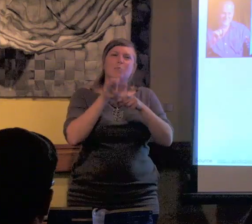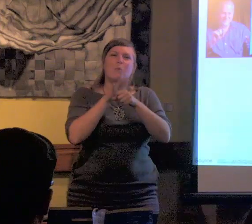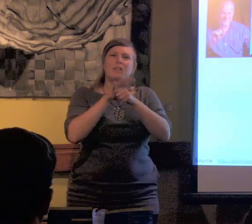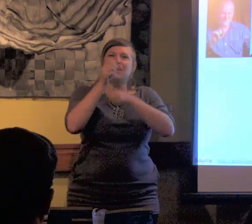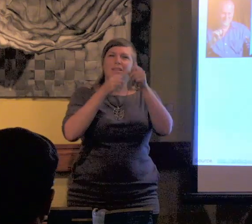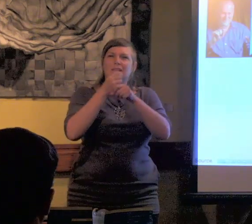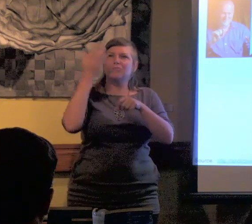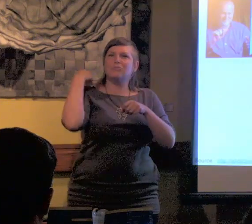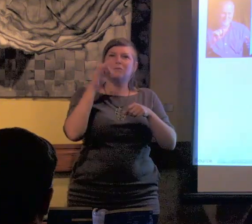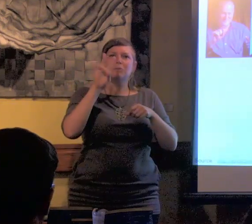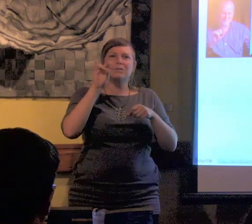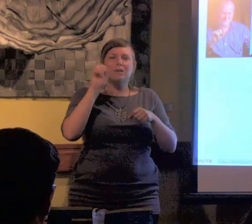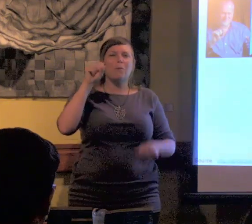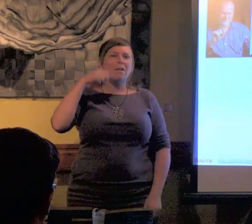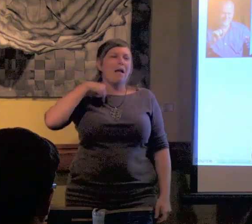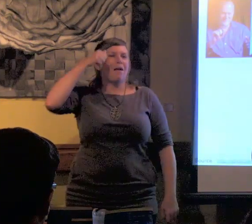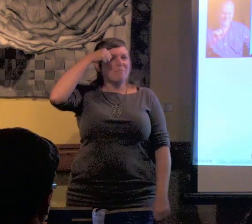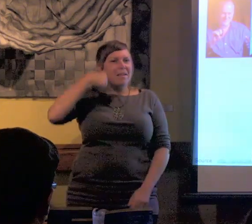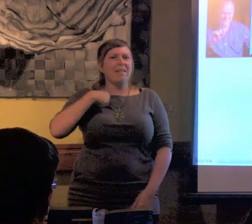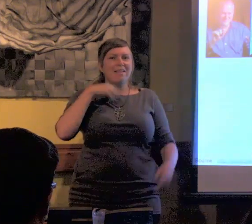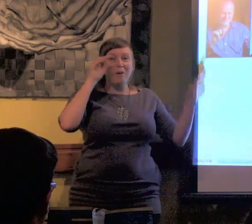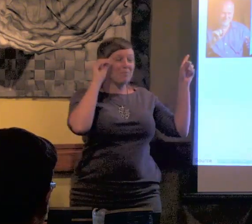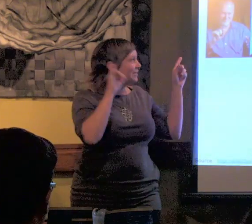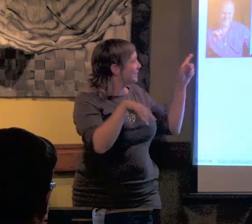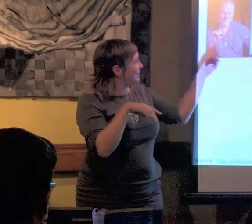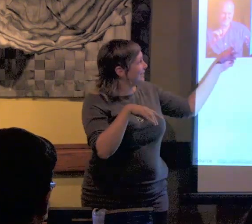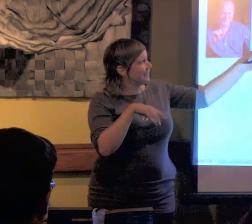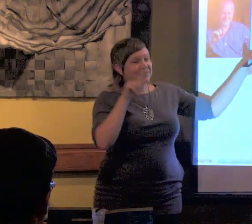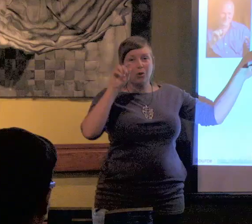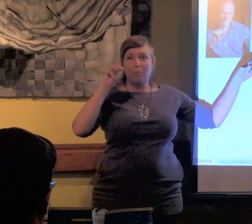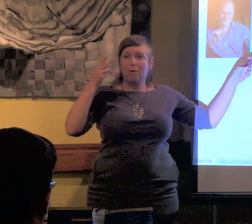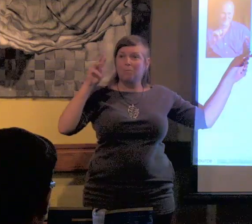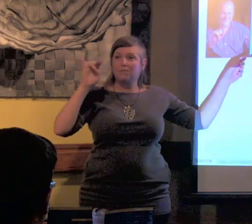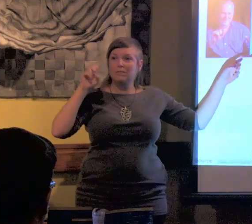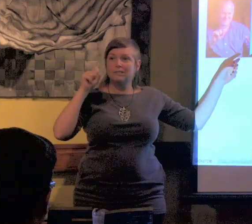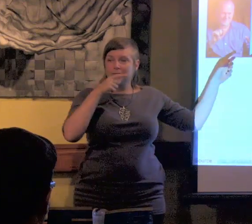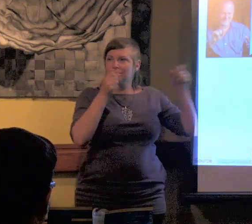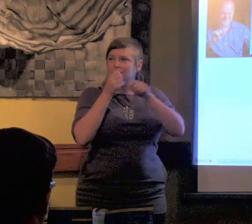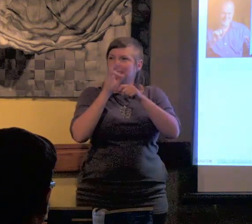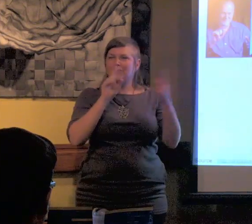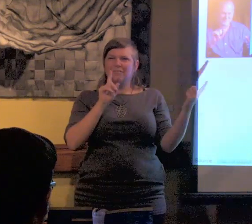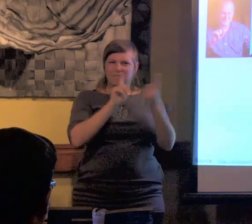Donc, ce qui est intéressant, c'est des témoignages qui étaient faits dans les années 70. Donc, et ce monsieur-là,